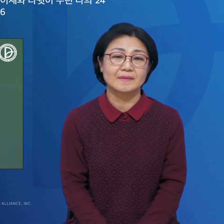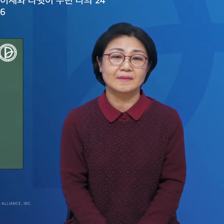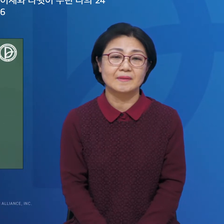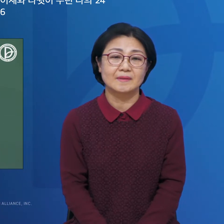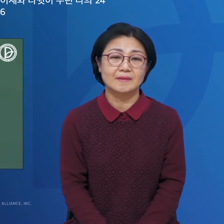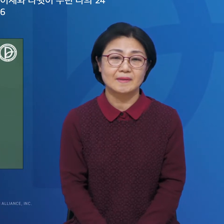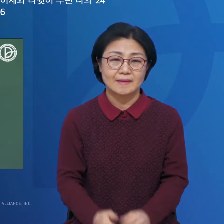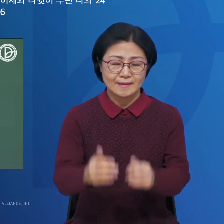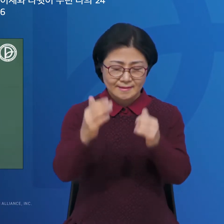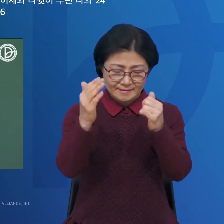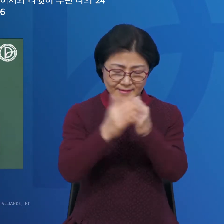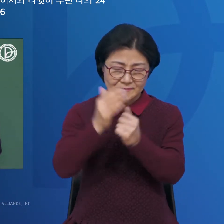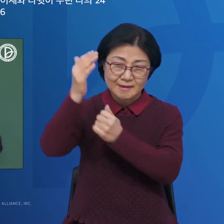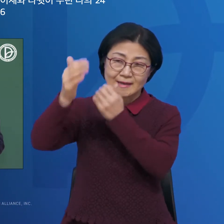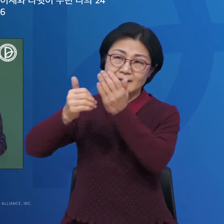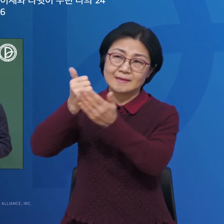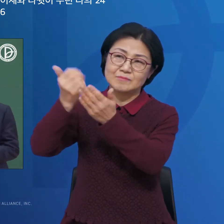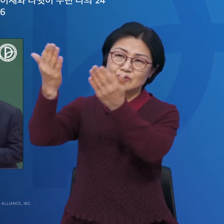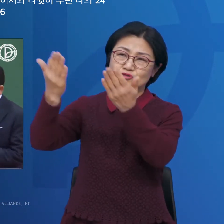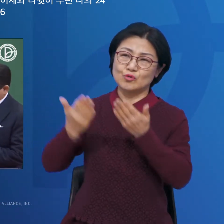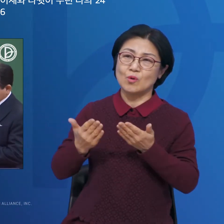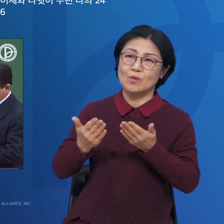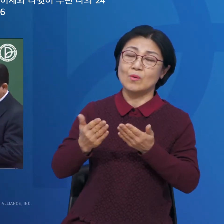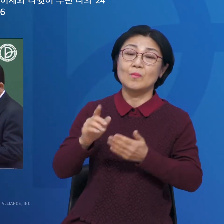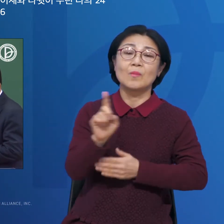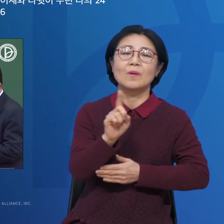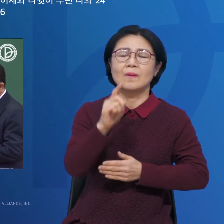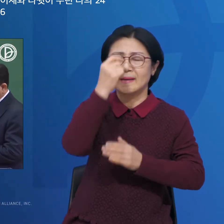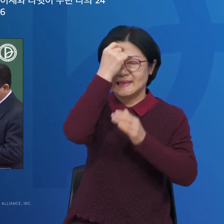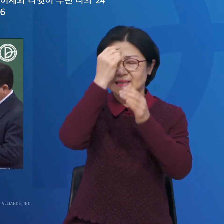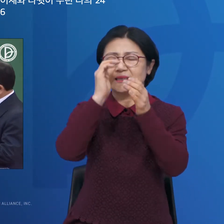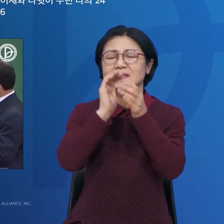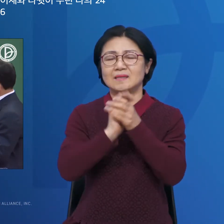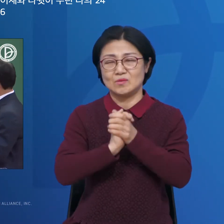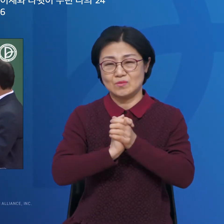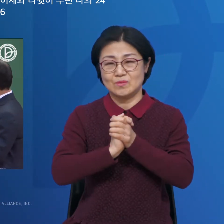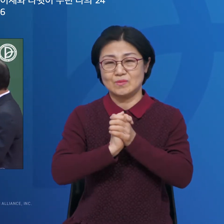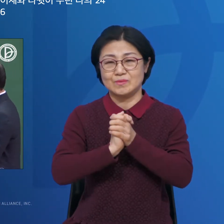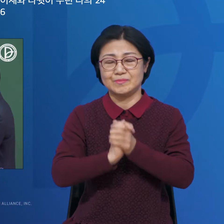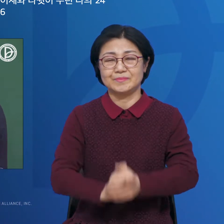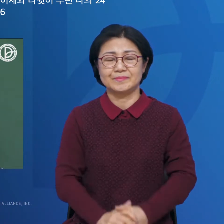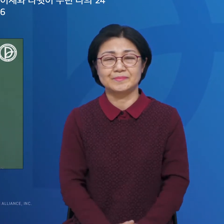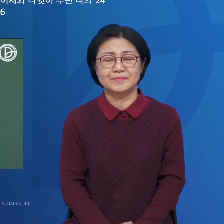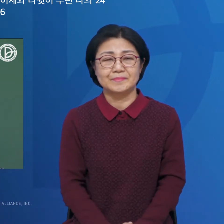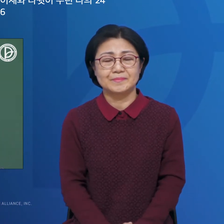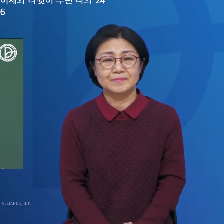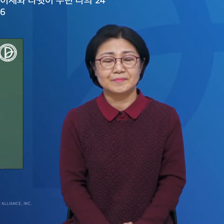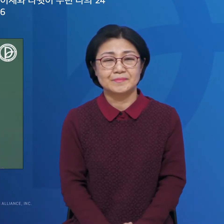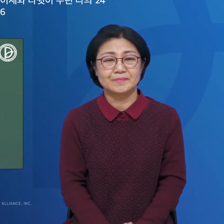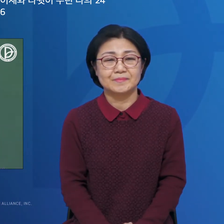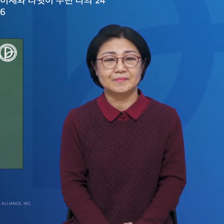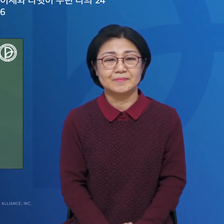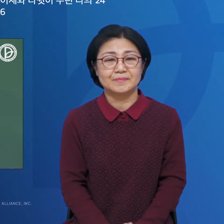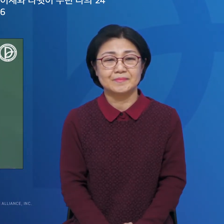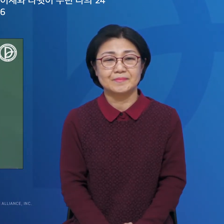기도라는 비밀을 주십니다. And that is why God has given to us the mystery of prayer. 여러분이 짧은 기도지만은